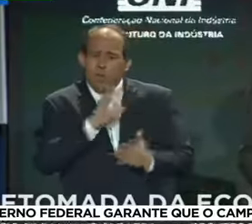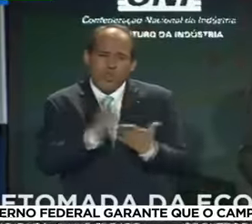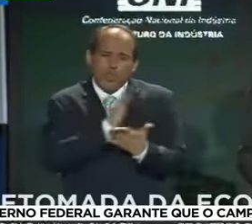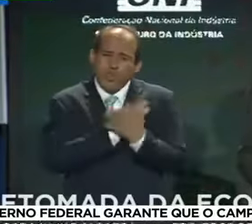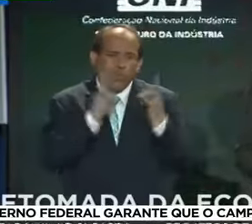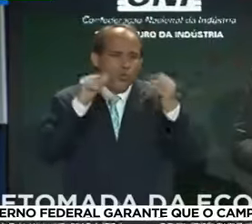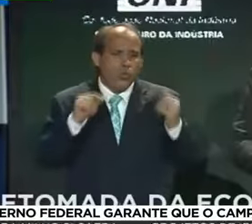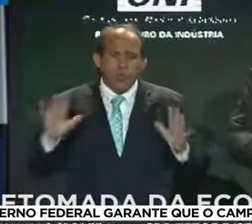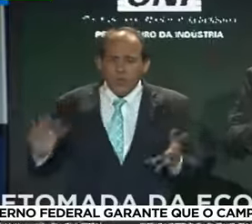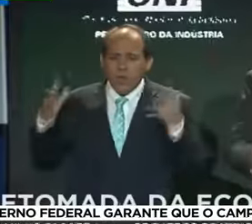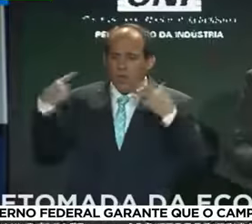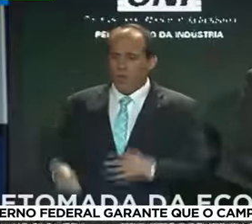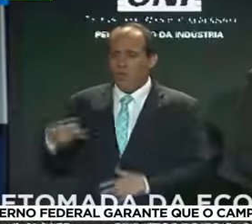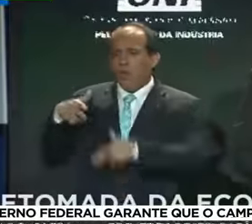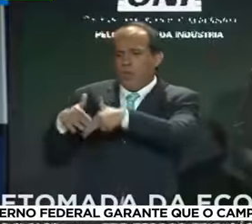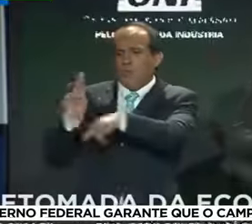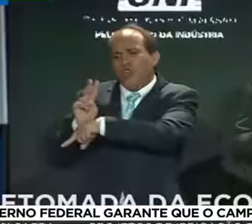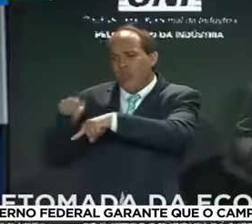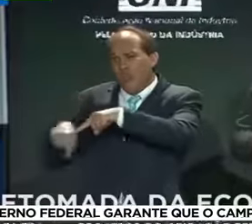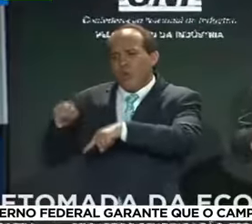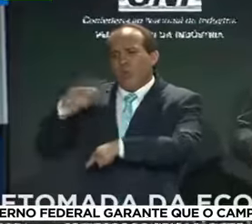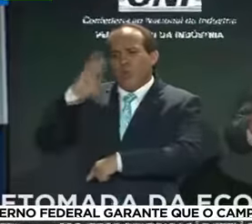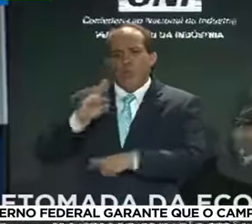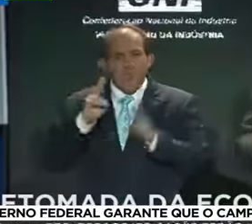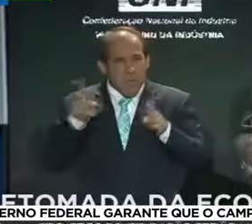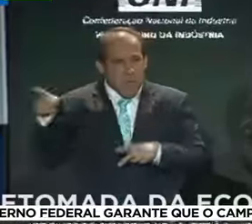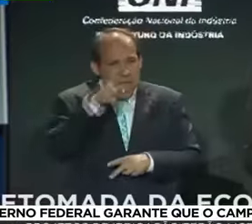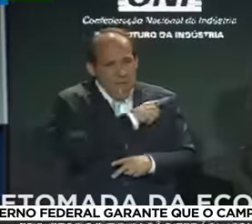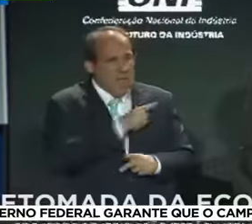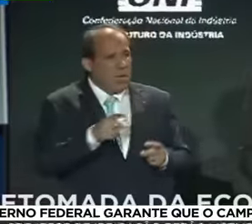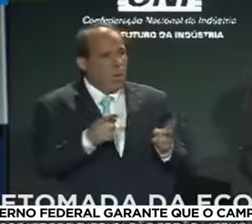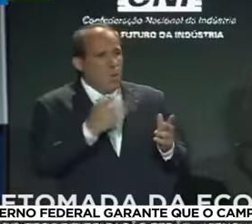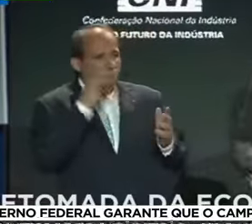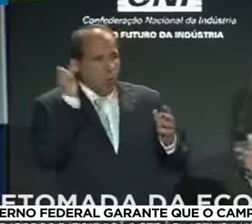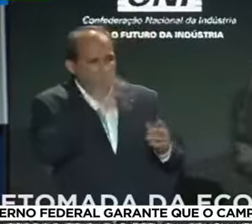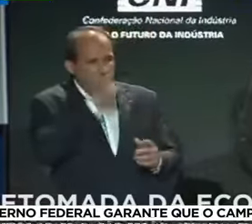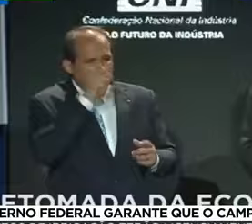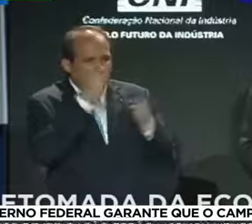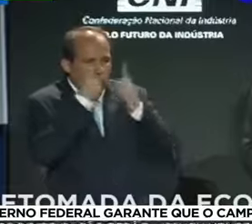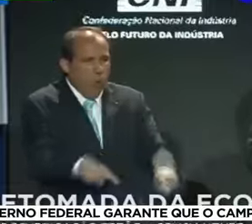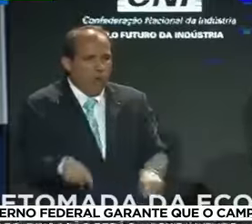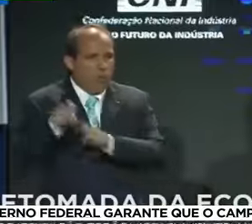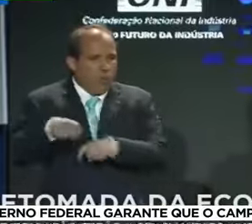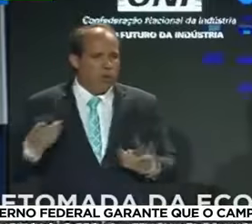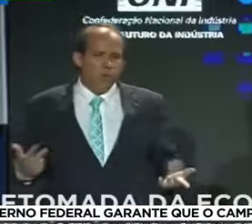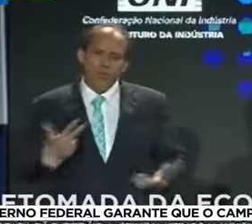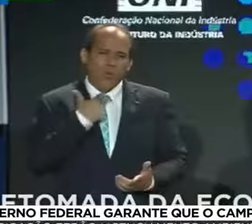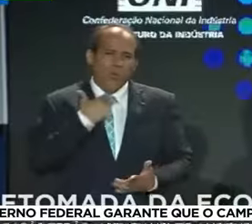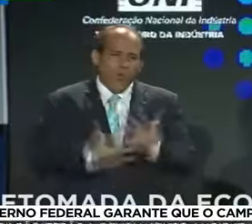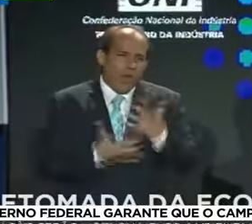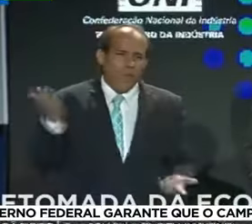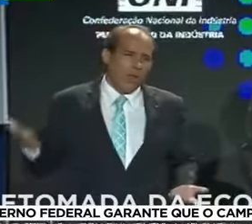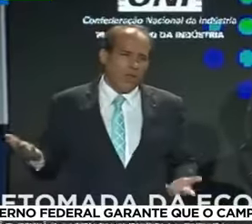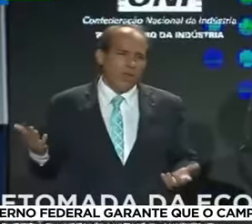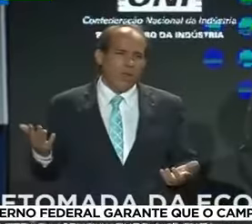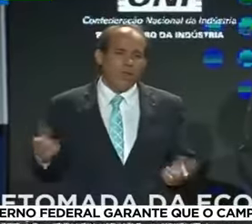paciente. Não podemos dar chance desse pessoal continuar infernizando o campo. O que mais fizemos para o campo?